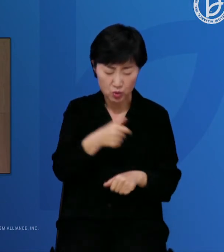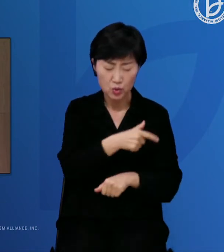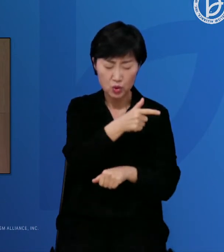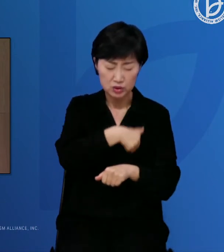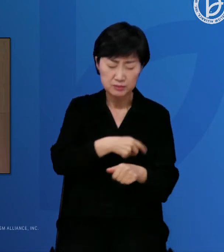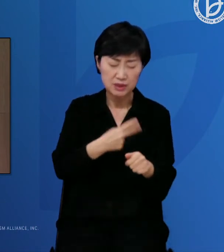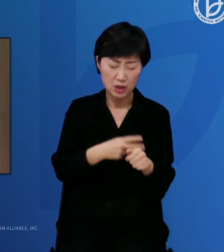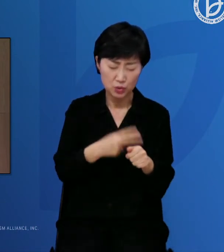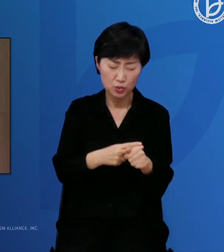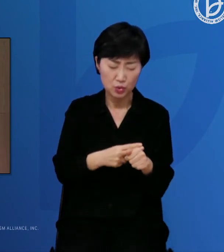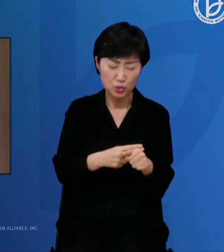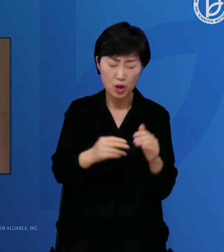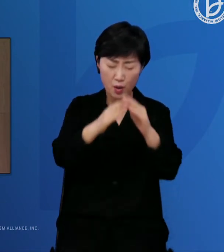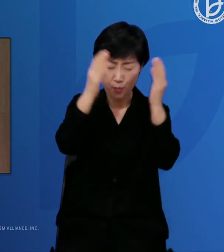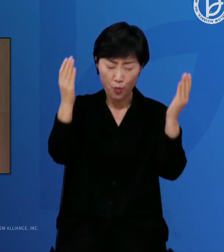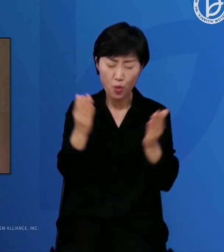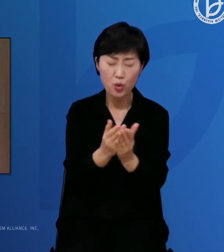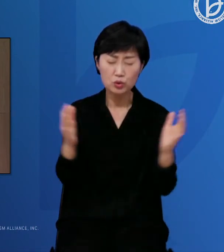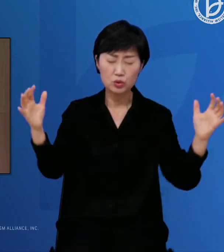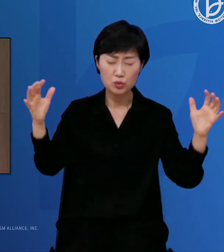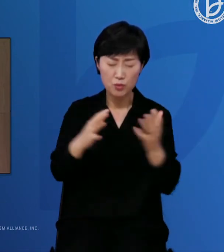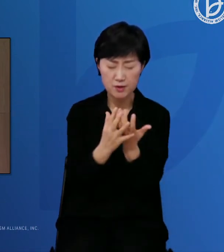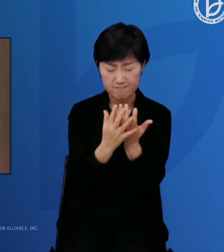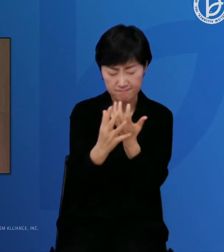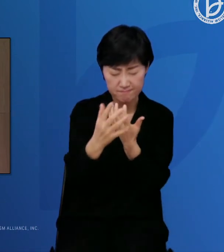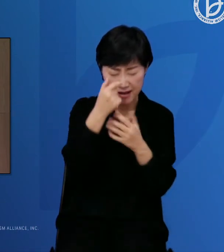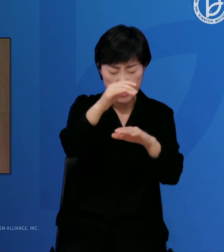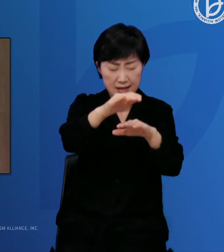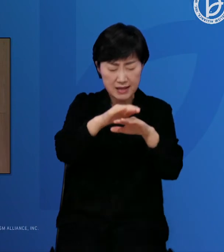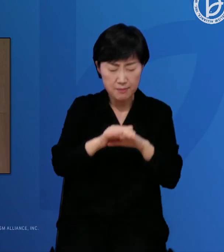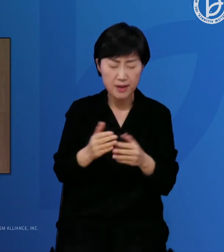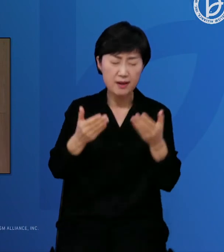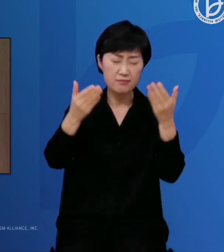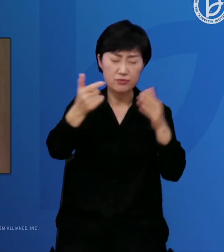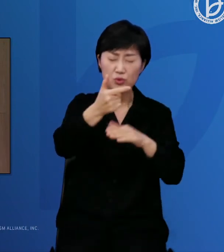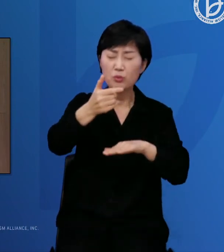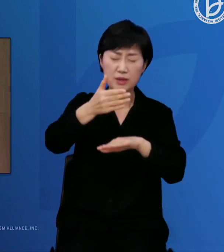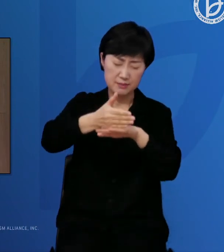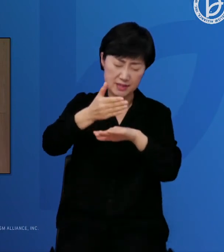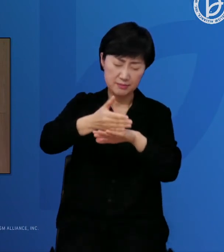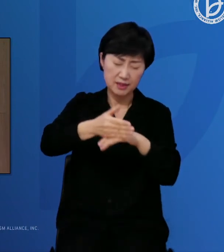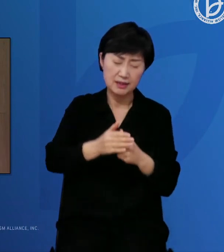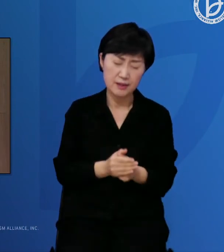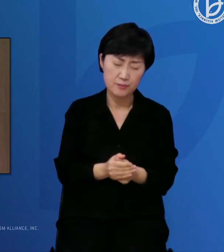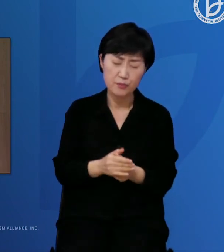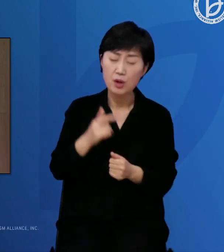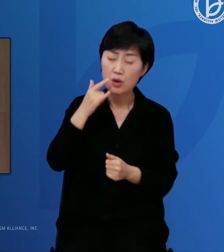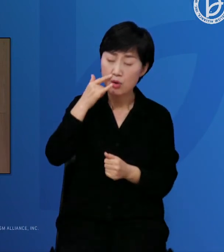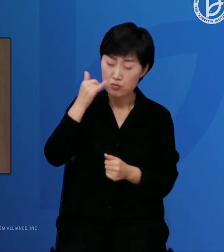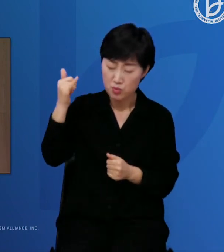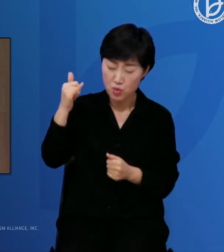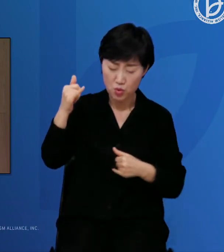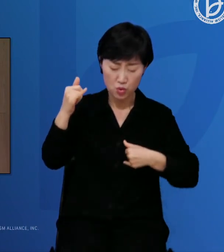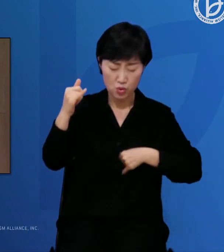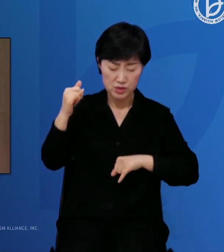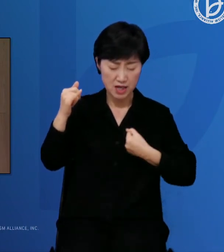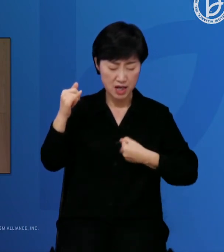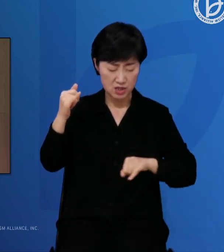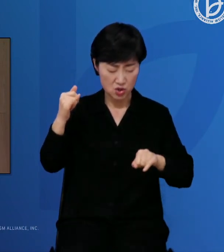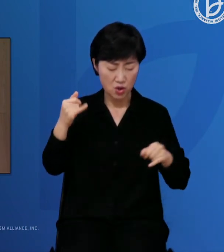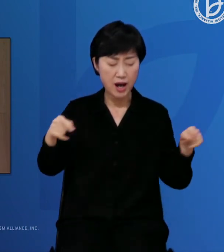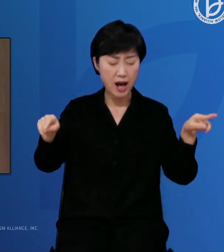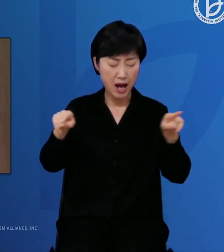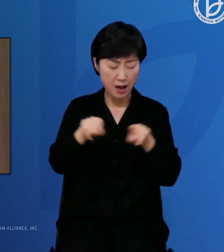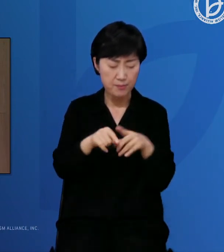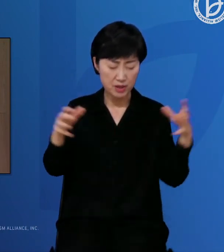함께 모여 예배드릴 수 있게 하시니 더욱 감사드립니다. 부모와 렘넌트가 함께 예배드리는 가운데 모든 가정이